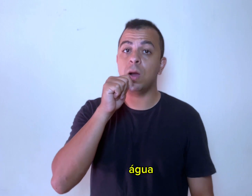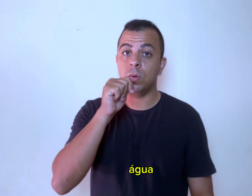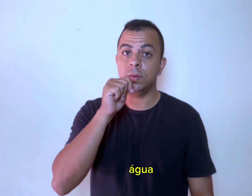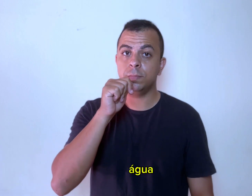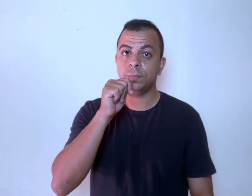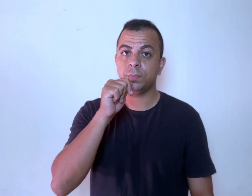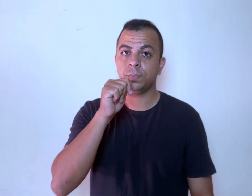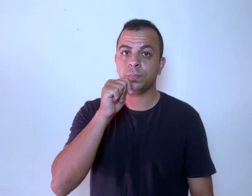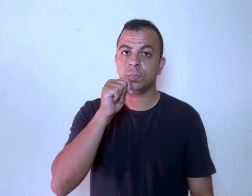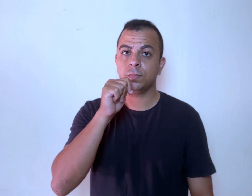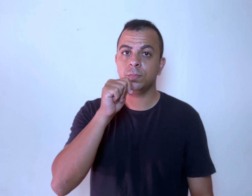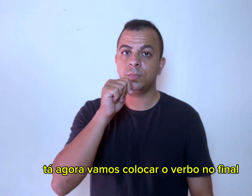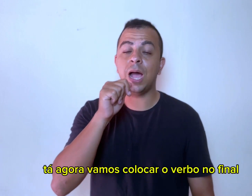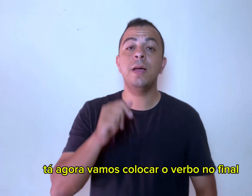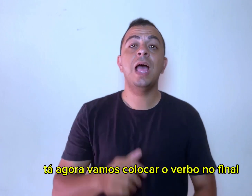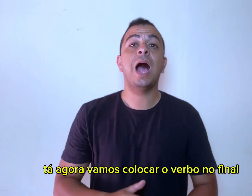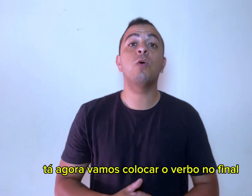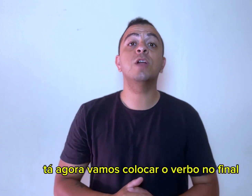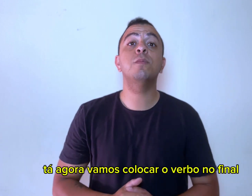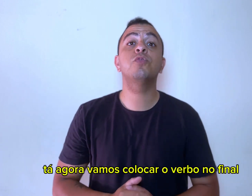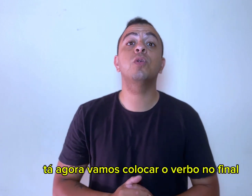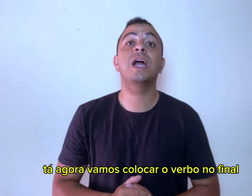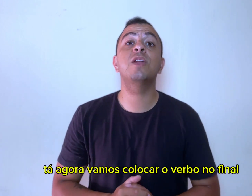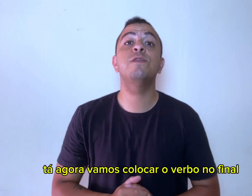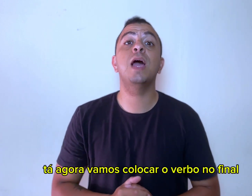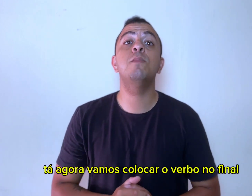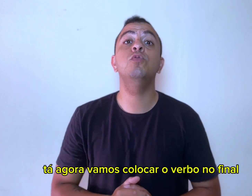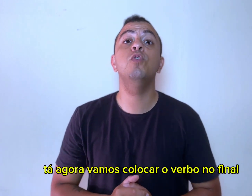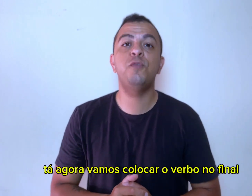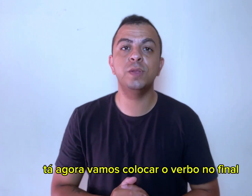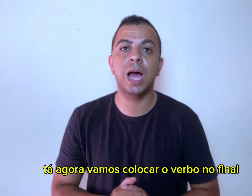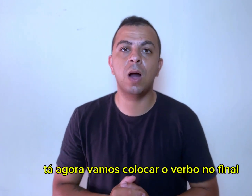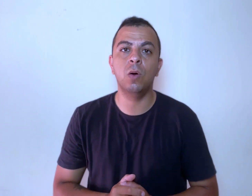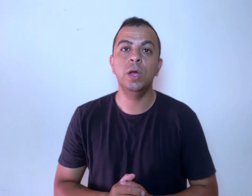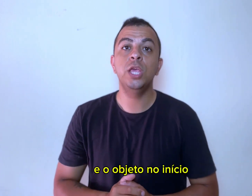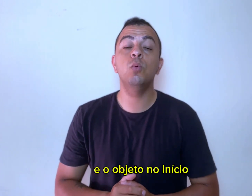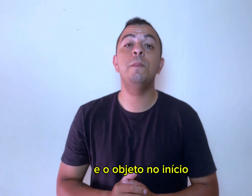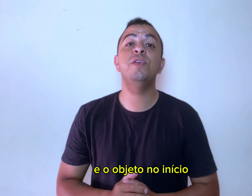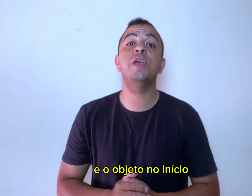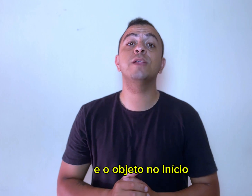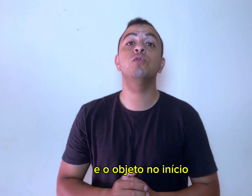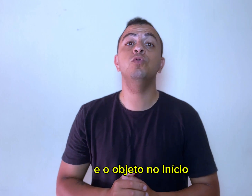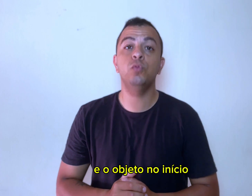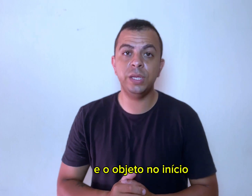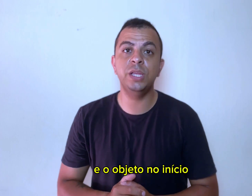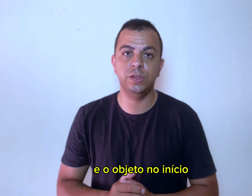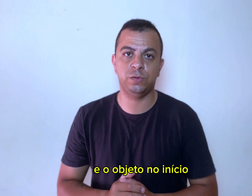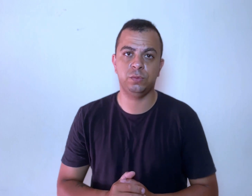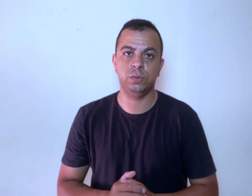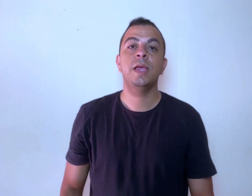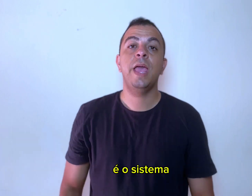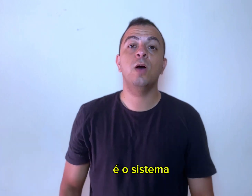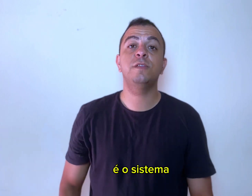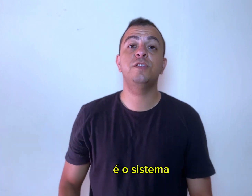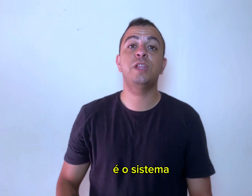água. Tá? Agora vamos colocar o verbo no final e o objeto no início. É o